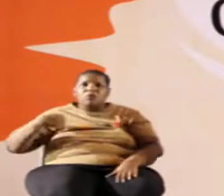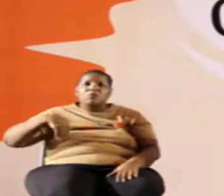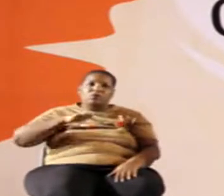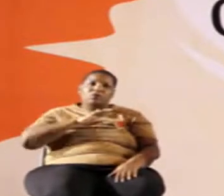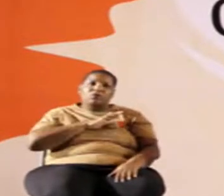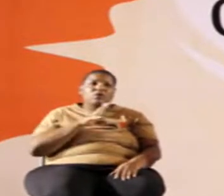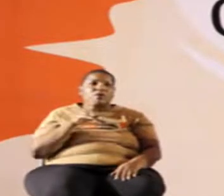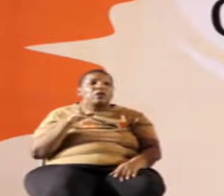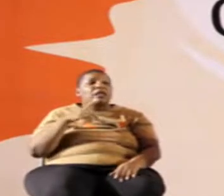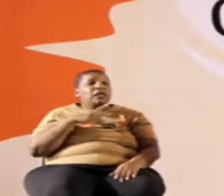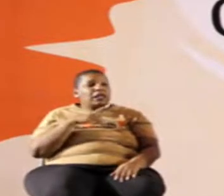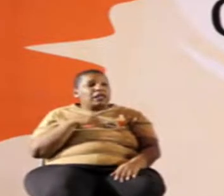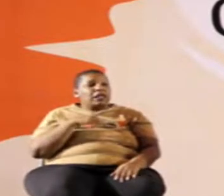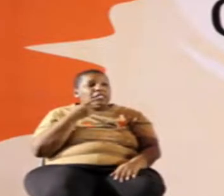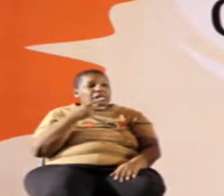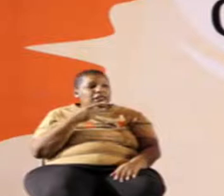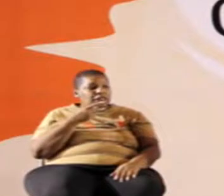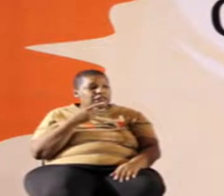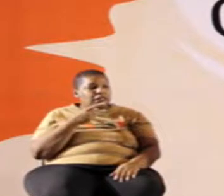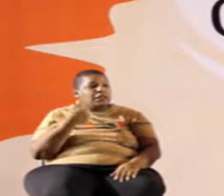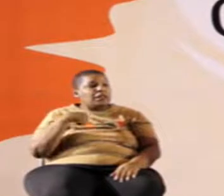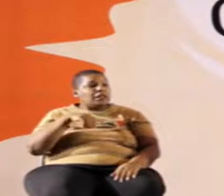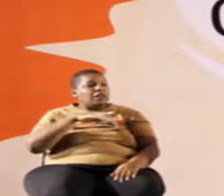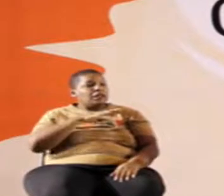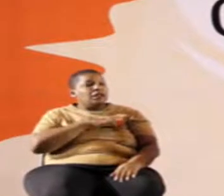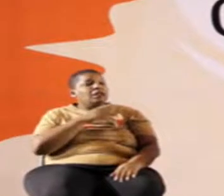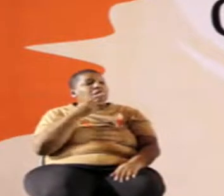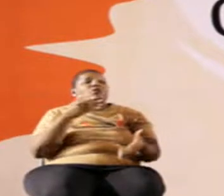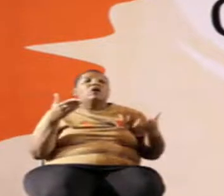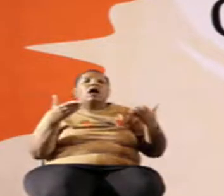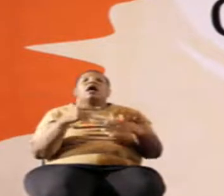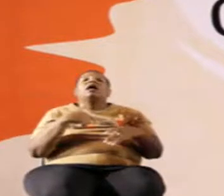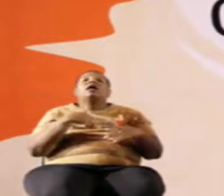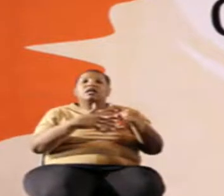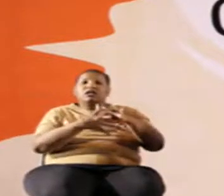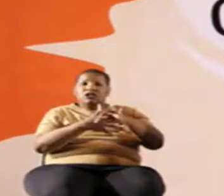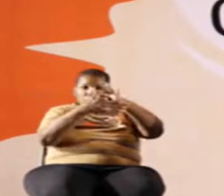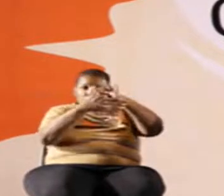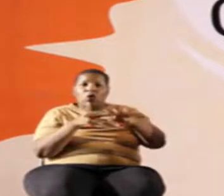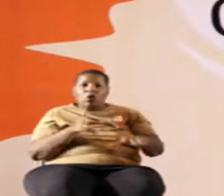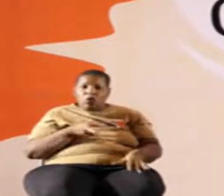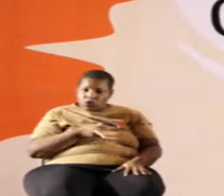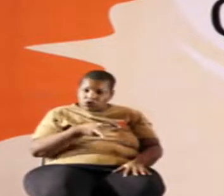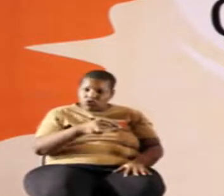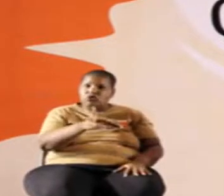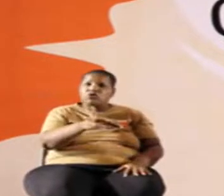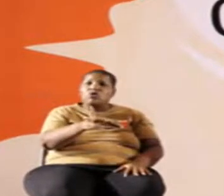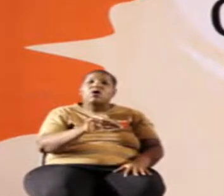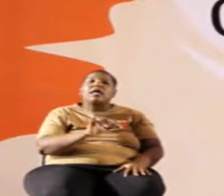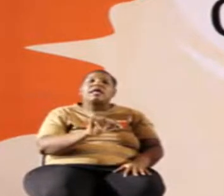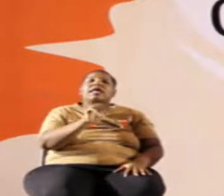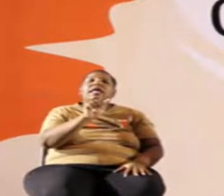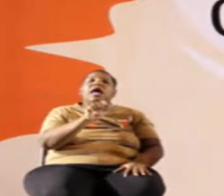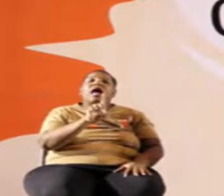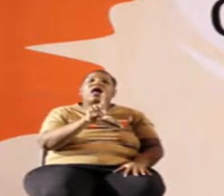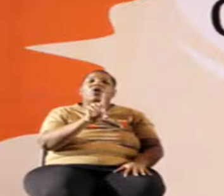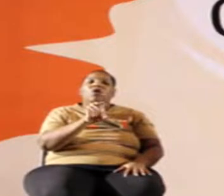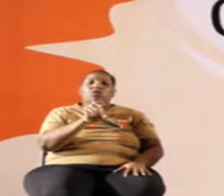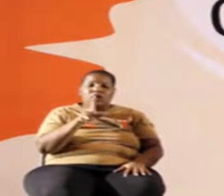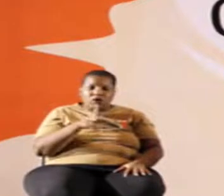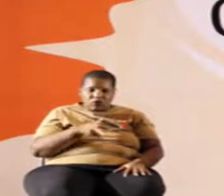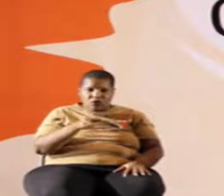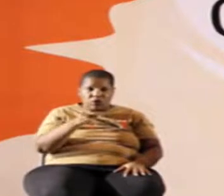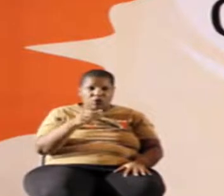né? Quando o regime da escravidão foi derrubado por nós, a figura de Elodê permaneceu viva. Quando os primeiros anos